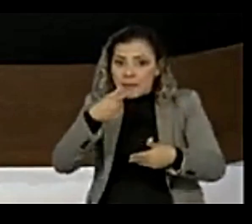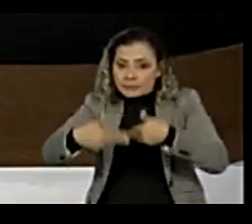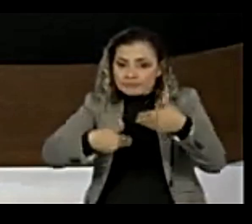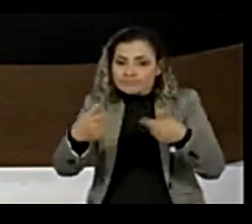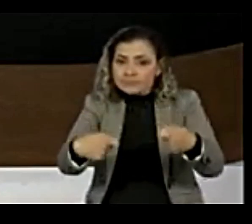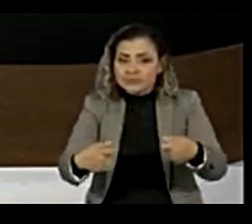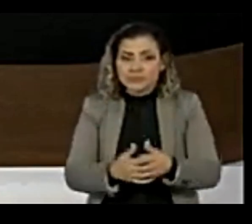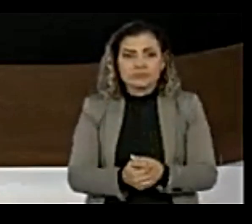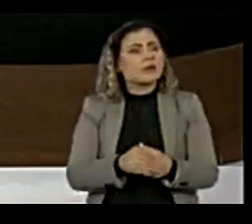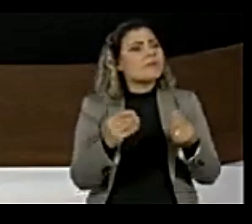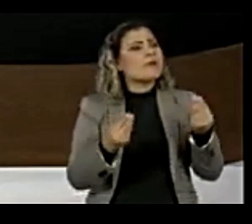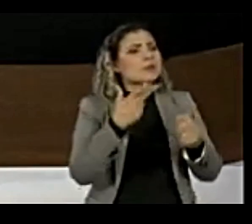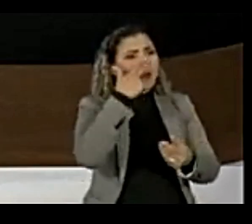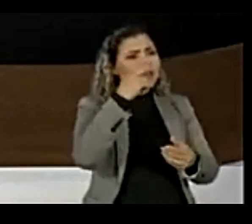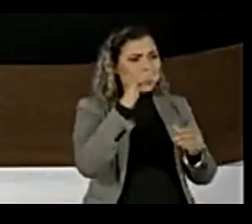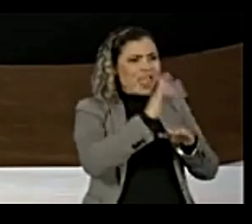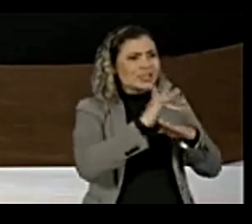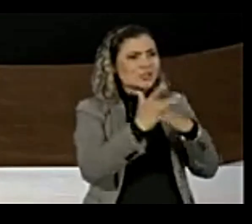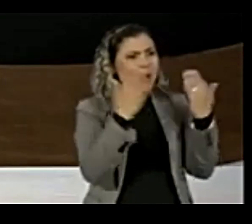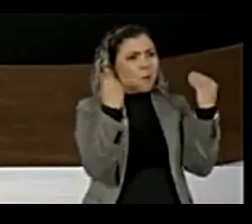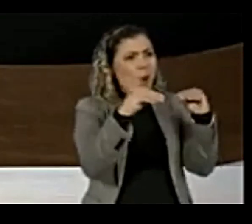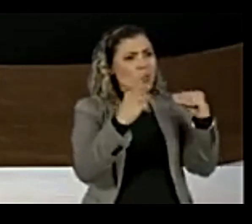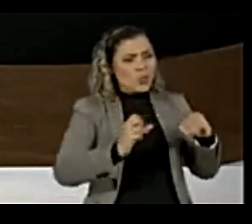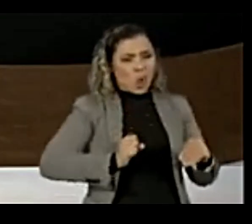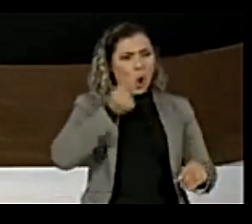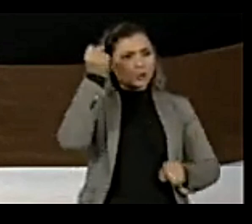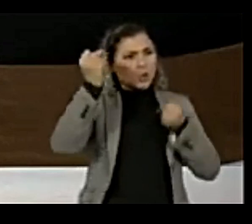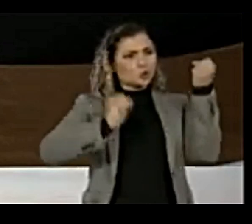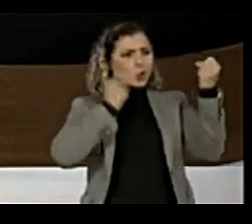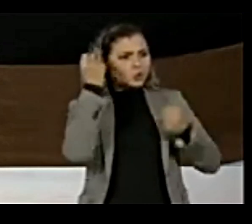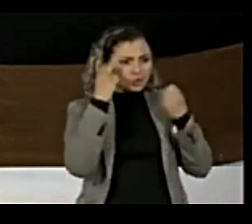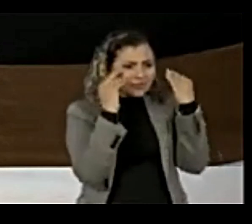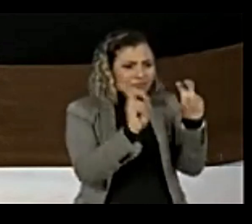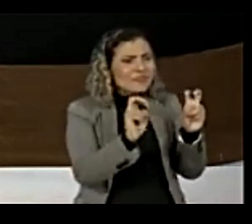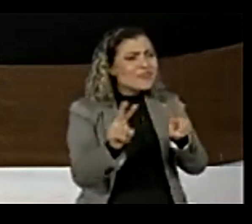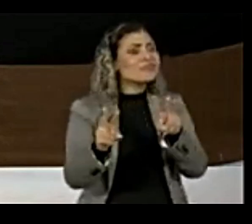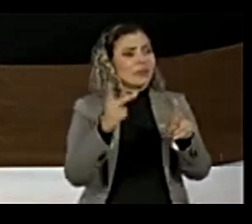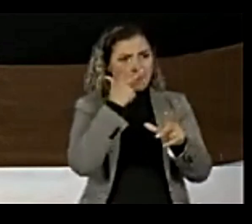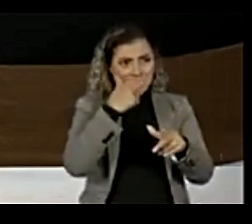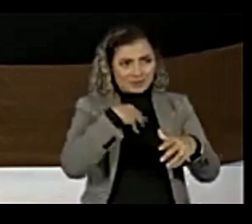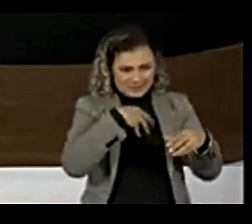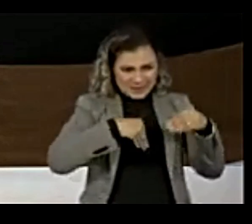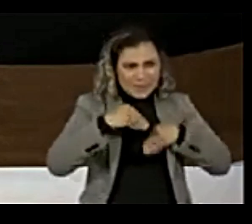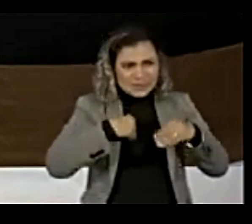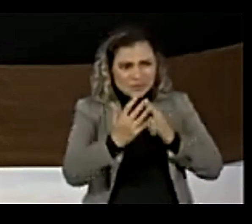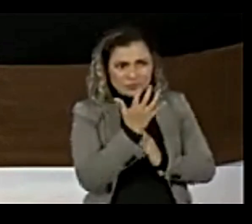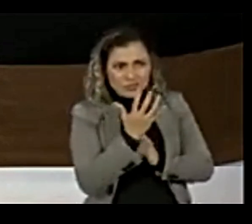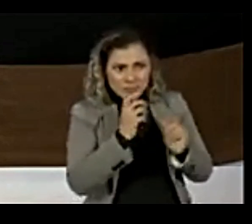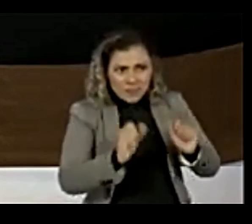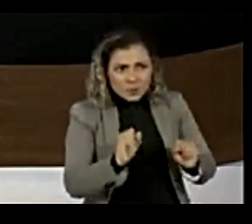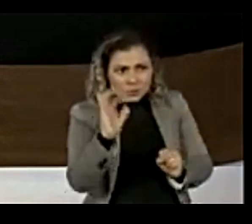esse comportamento de ódio, podem contribuir para exacerbar esse tipo de